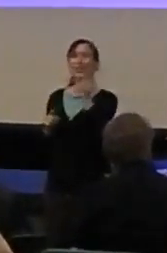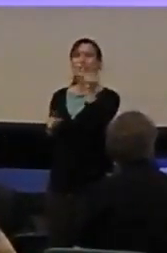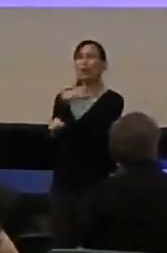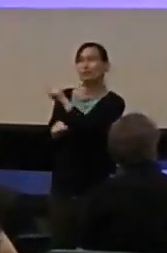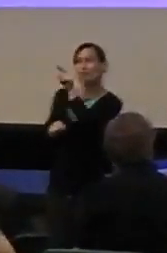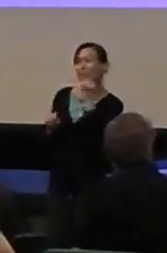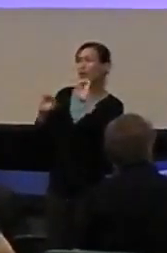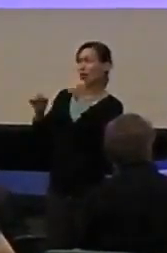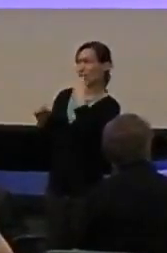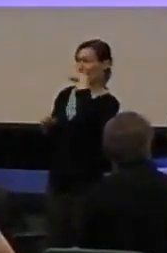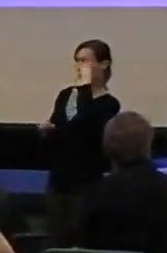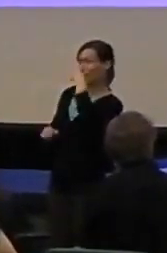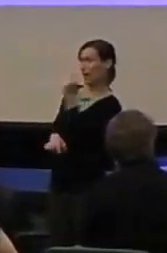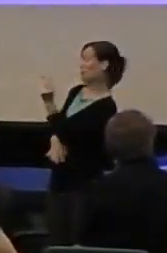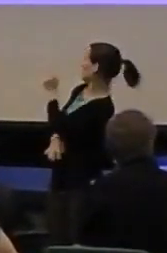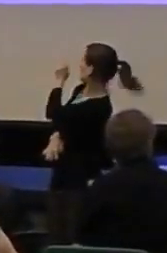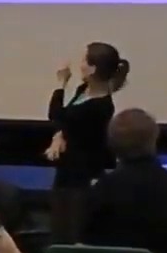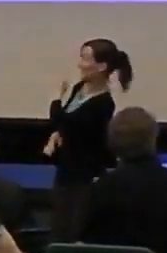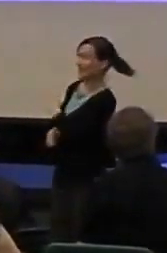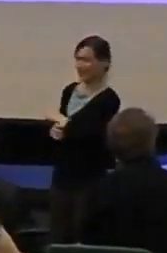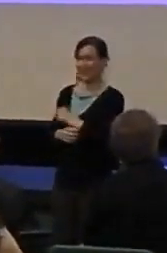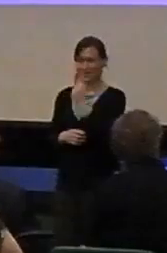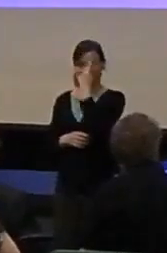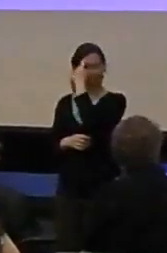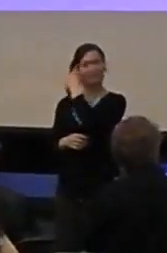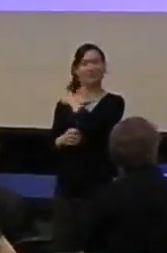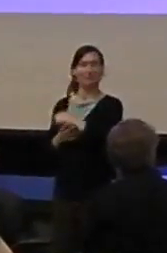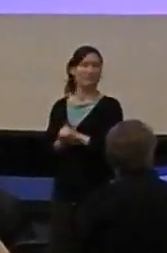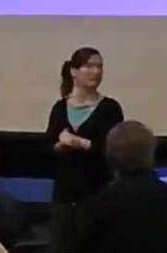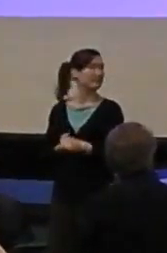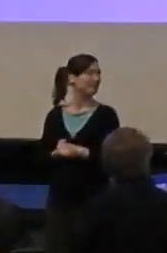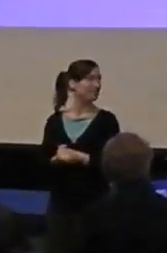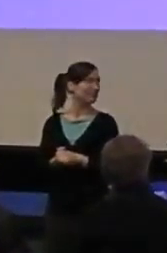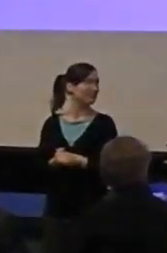maar de film over de Victory Boogie Boogie. Met